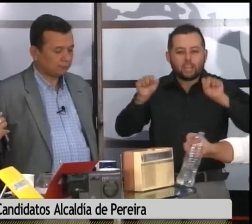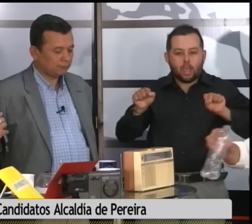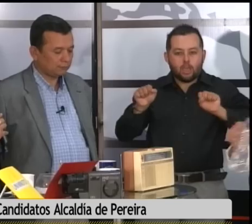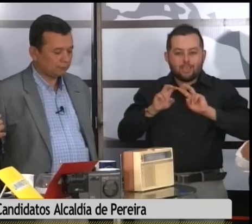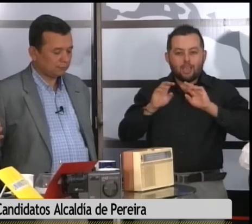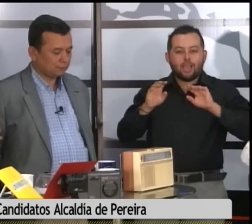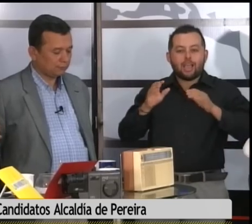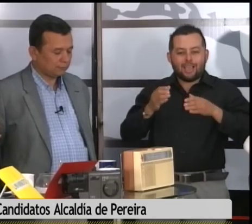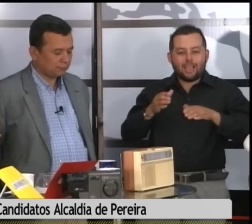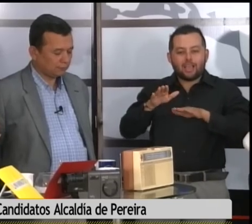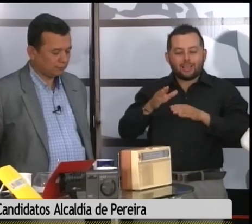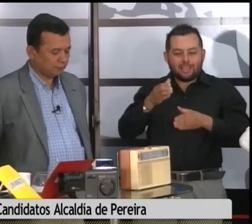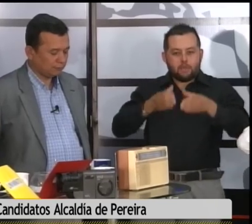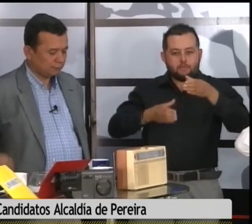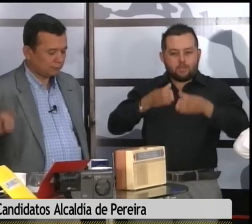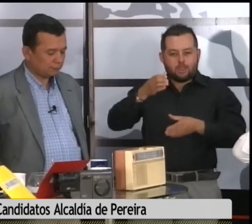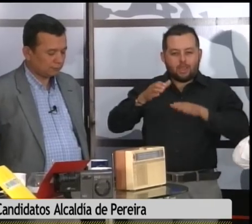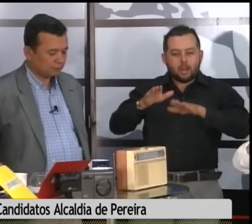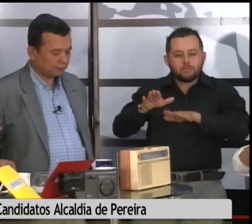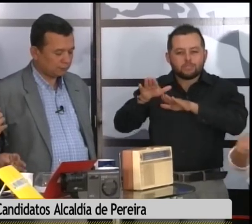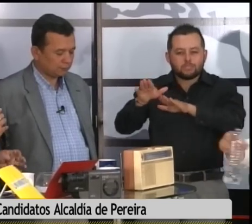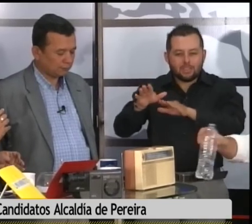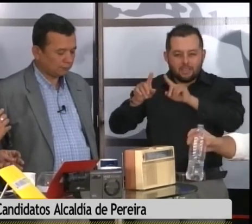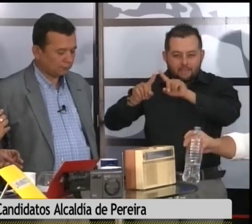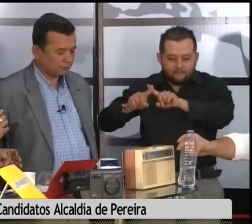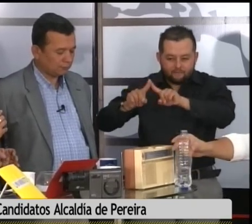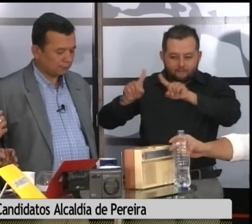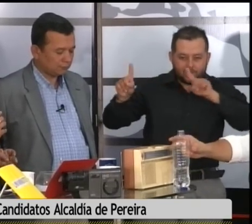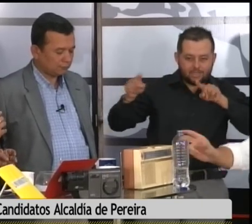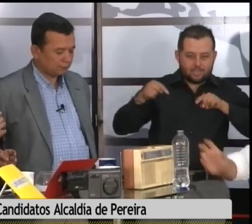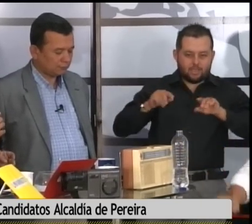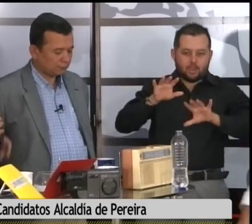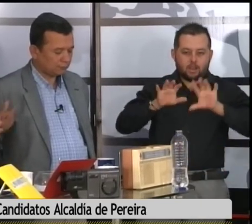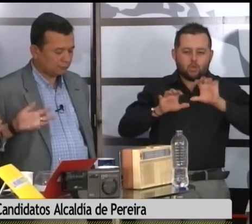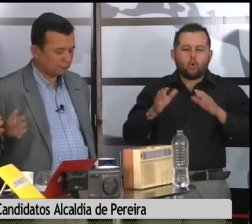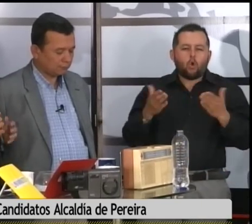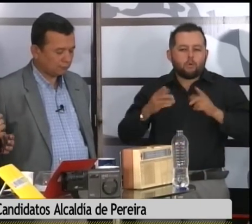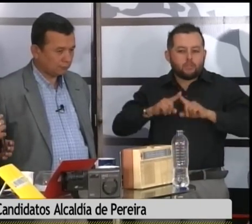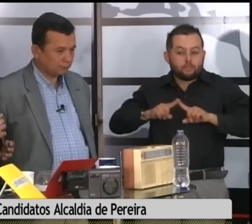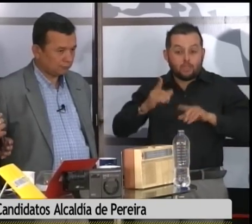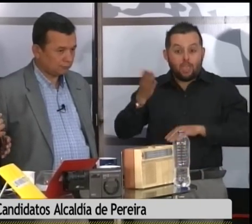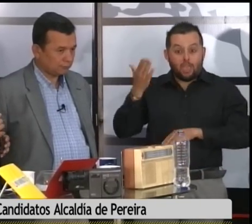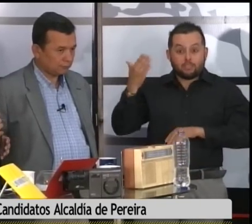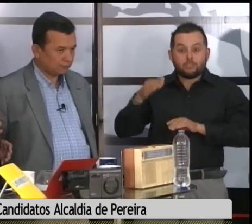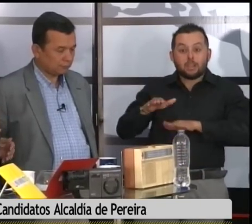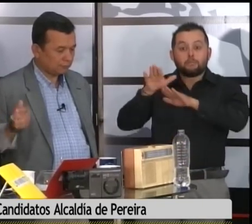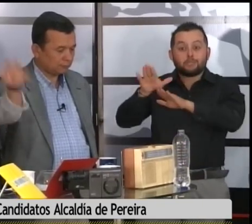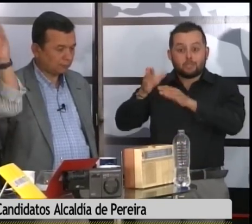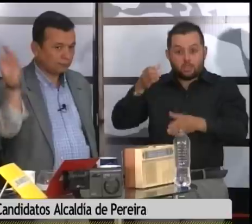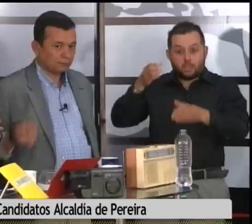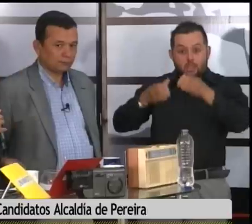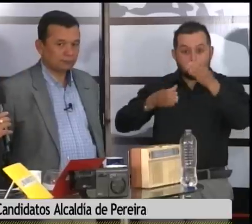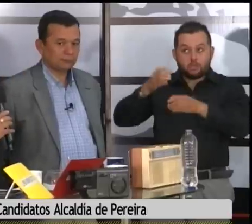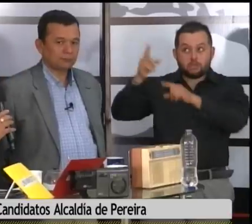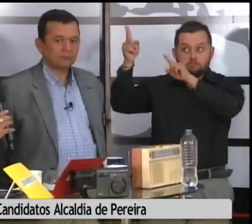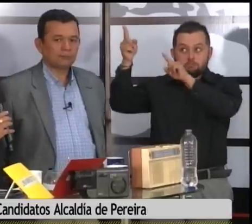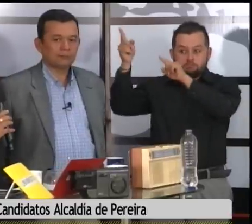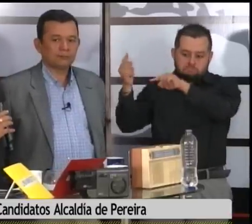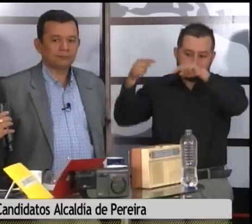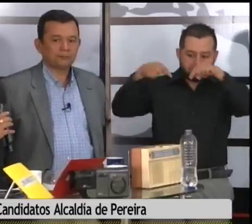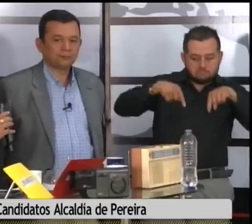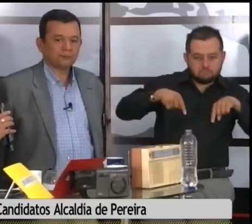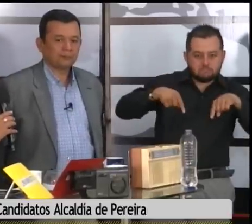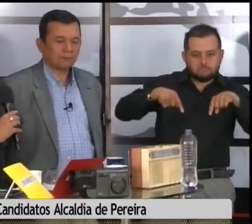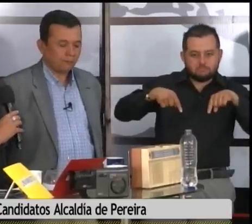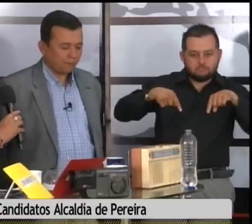hace en la Cámara de Representantes a la política que se hace aquí en la región? Porque cuando era representante de la Cámara, se vino corriendo de allá